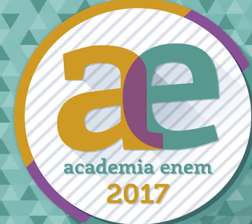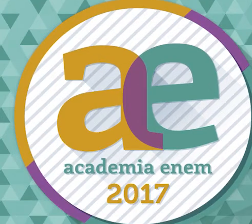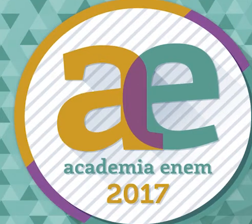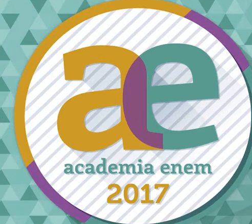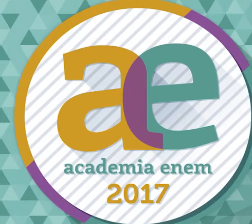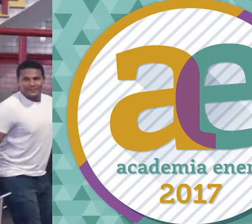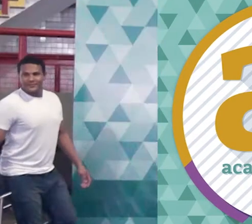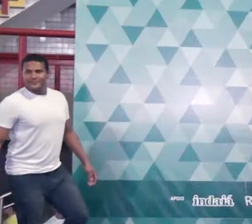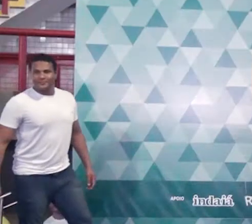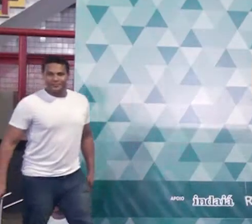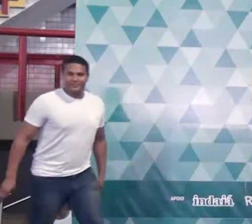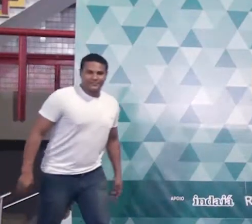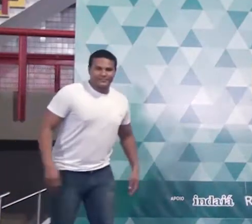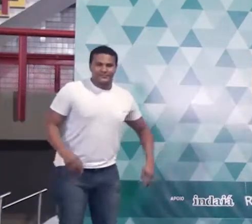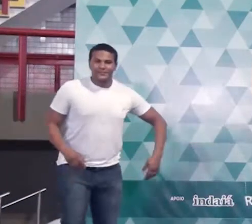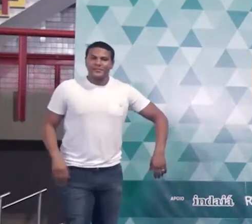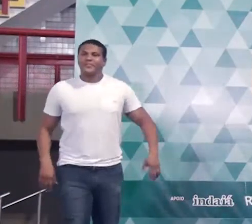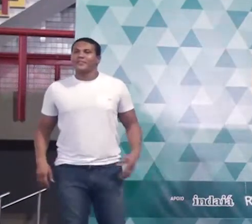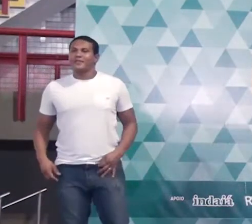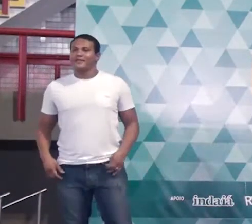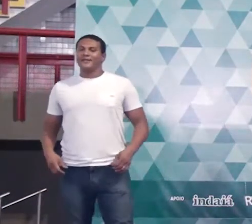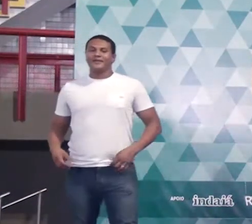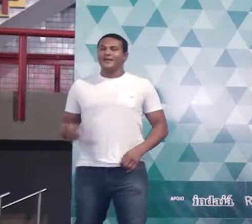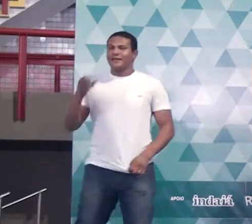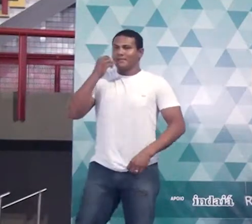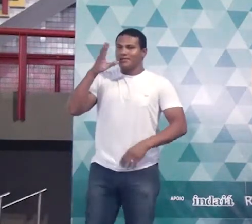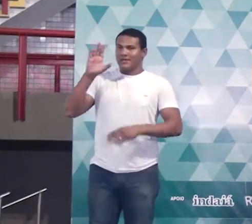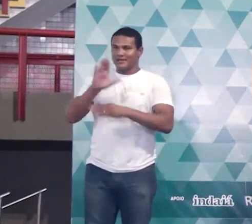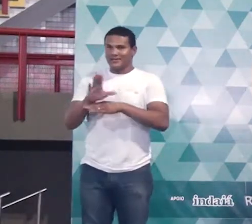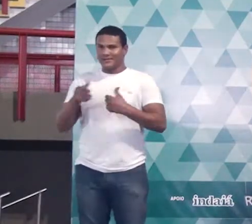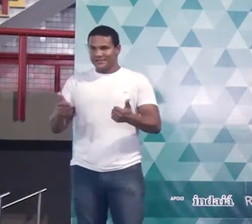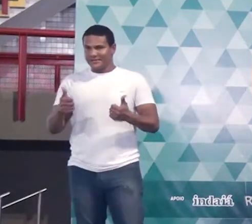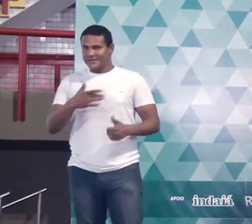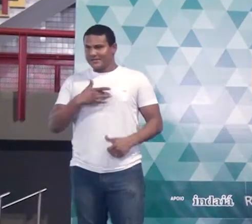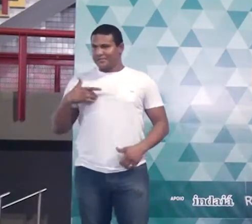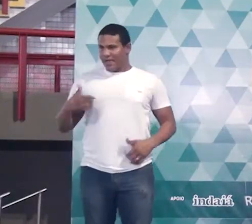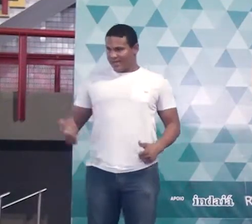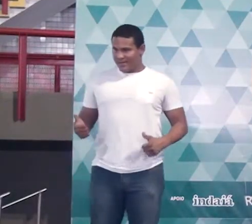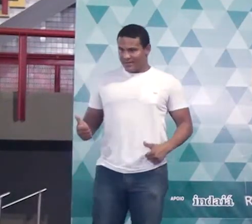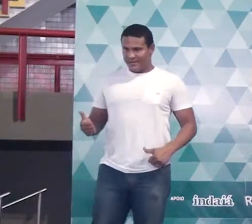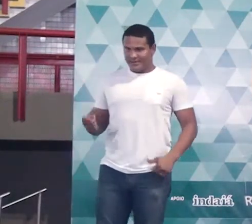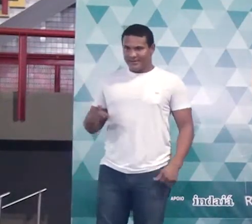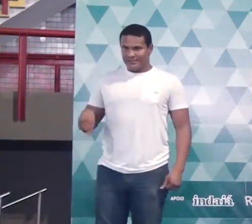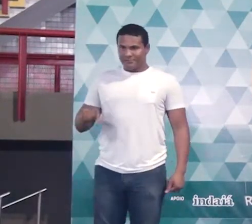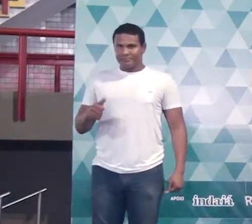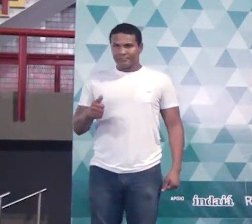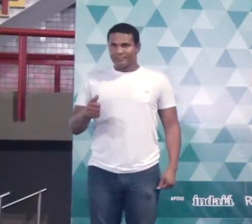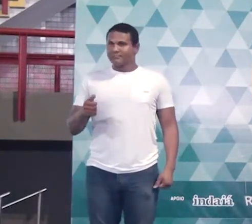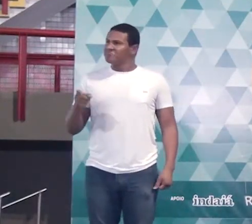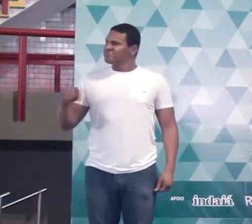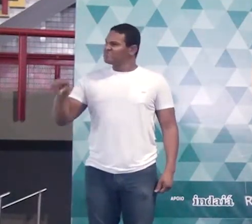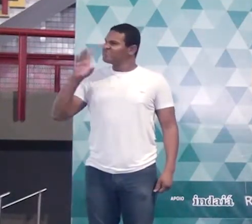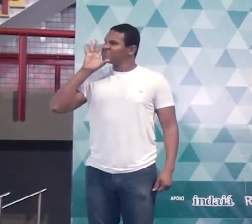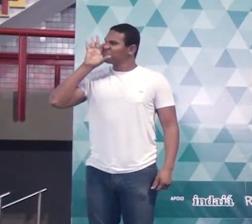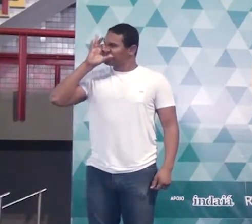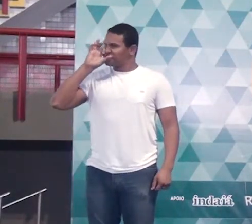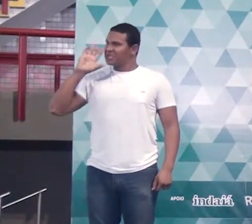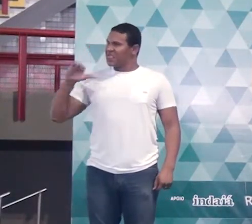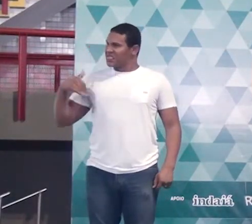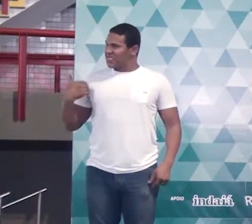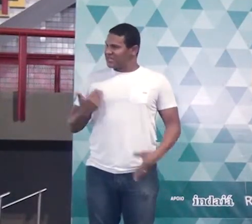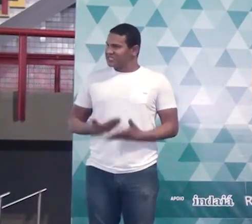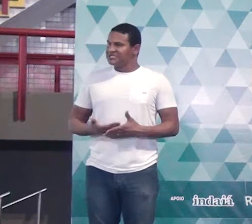Boa tarde, tudo bem? Tudo bom com vocês? Heróis da resistência até o